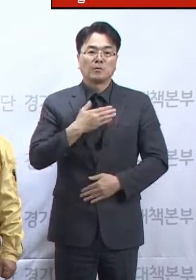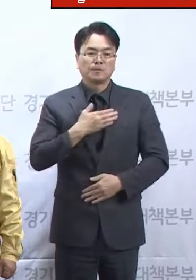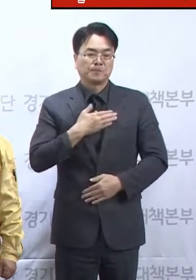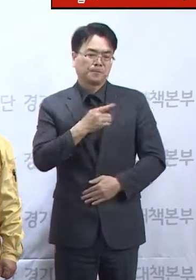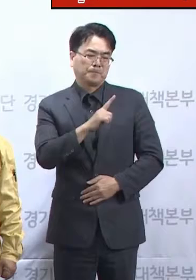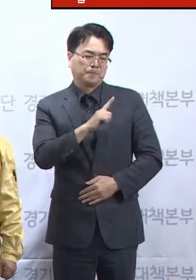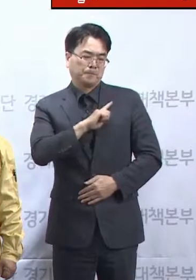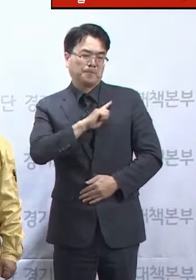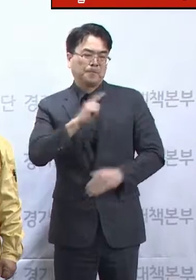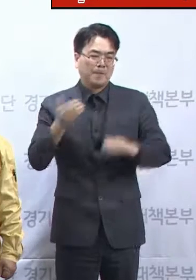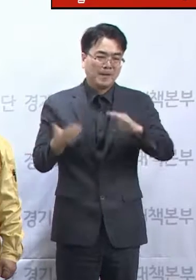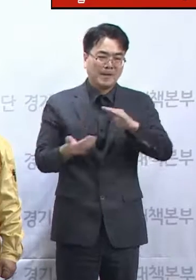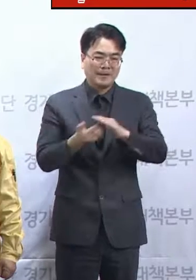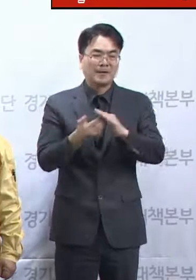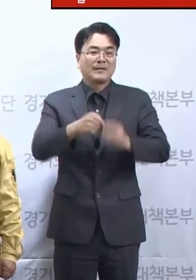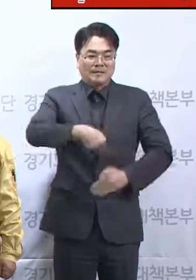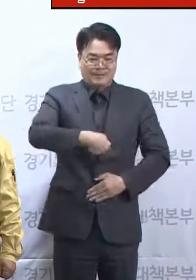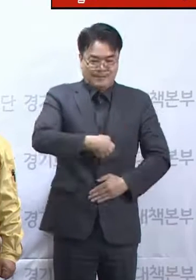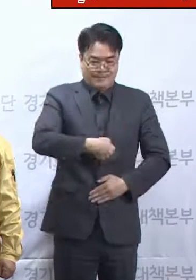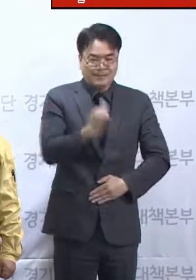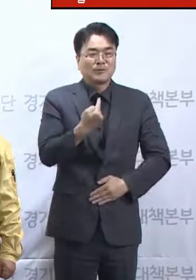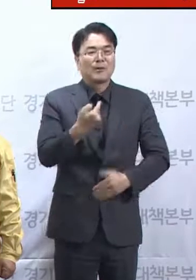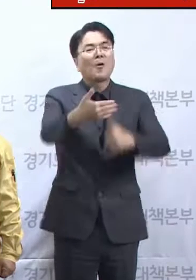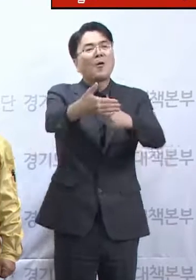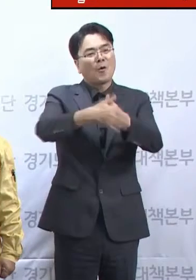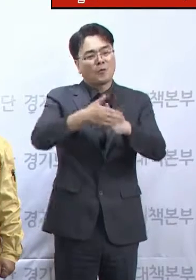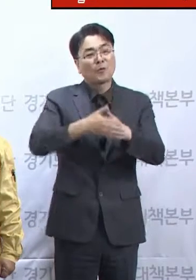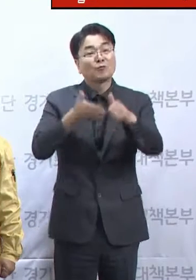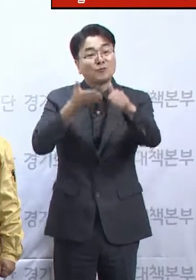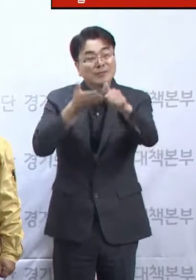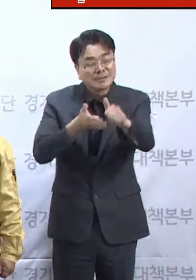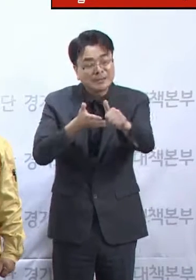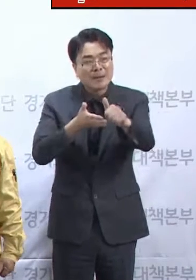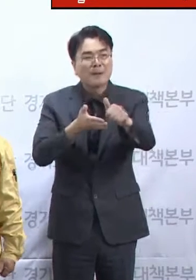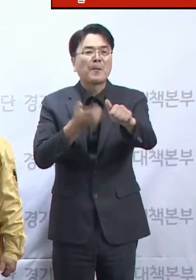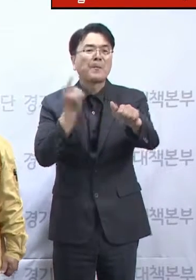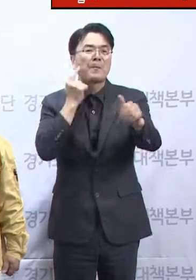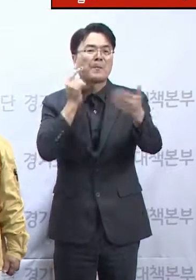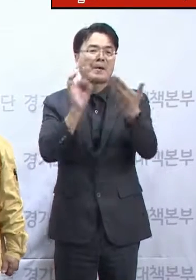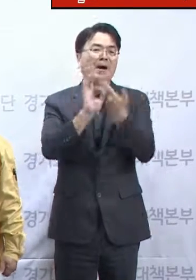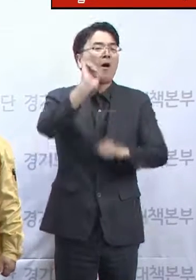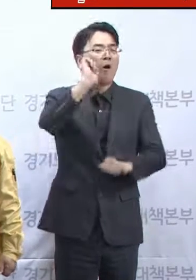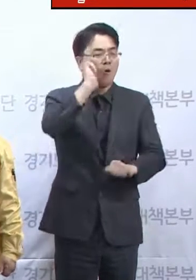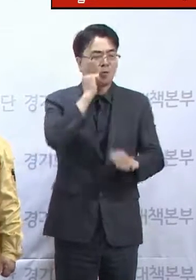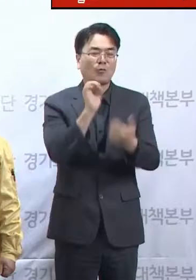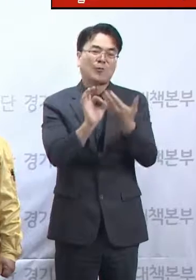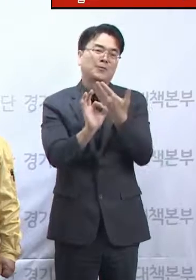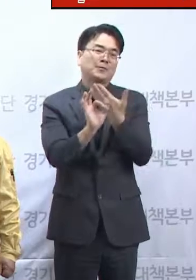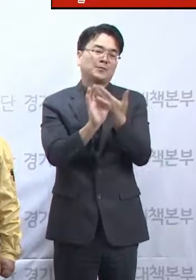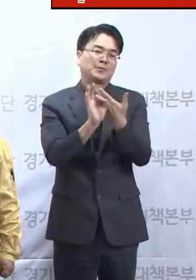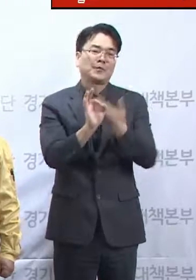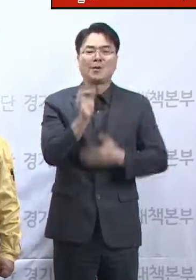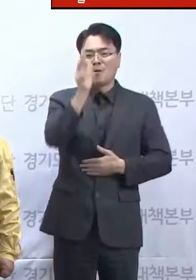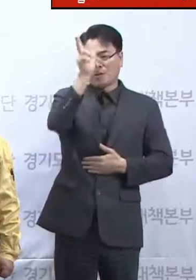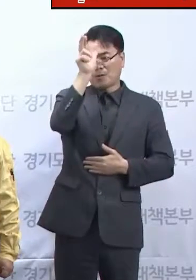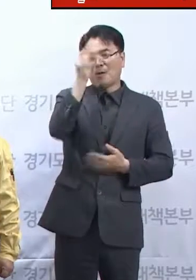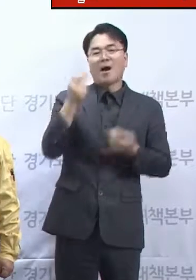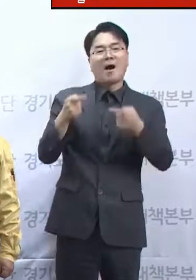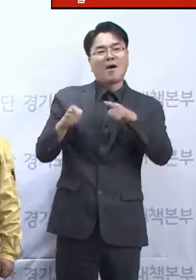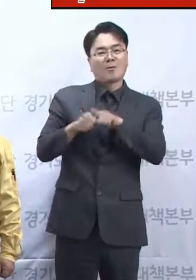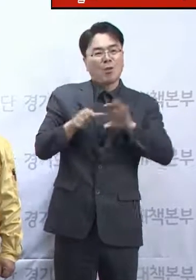최대한 자발적 협조를 요청드리되 그게 잘 안 될 경우에는 우리 경찰과 함께 또